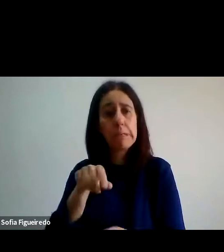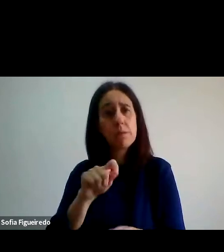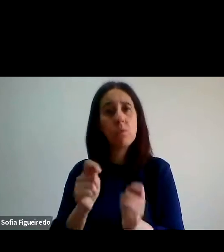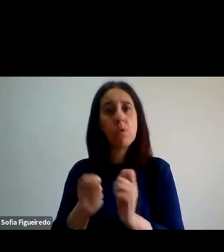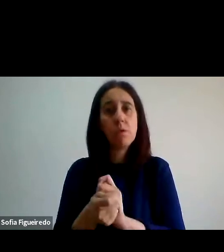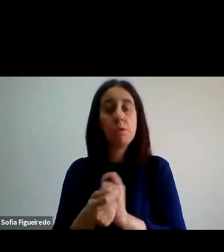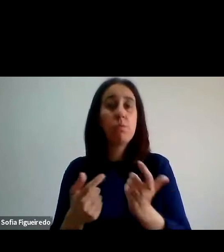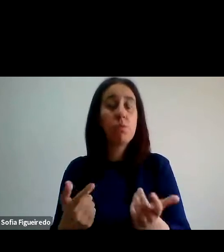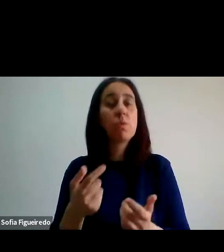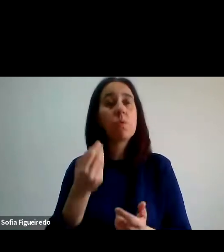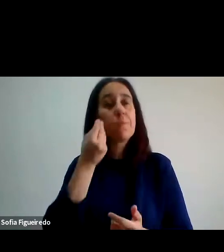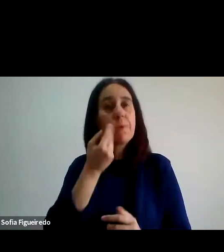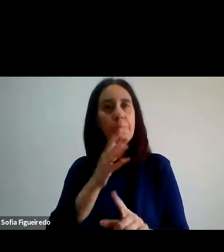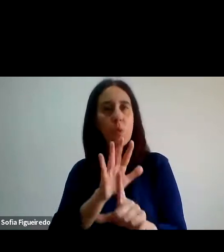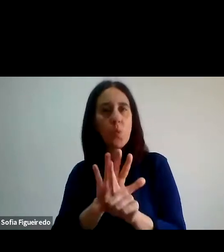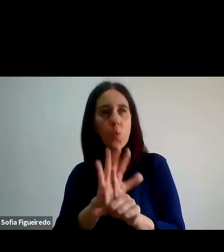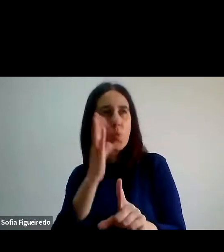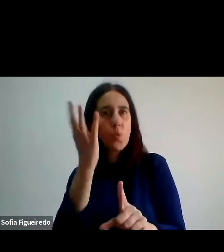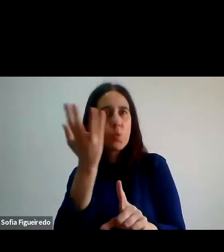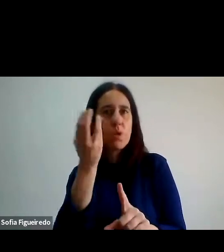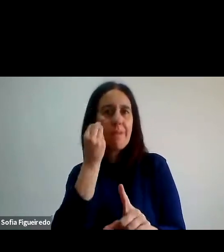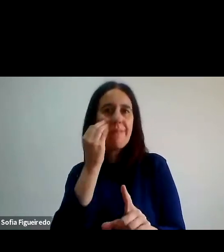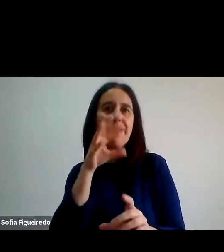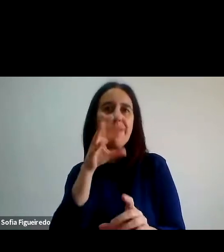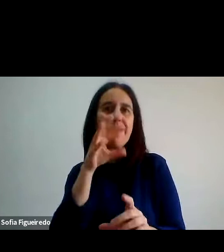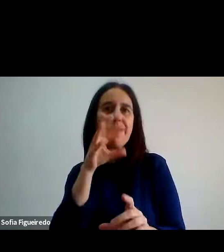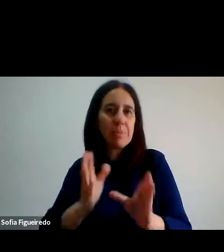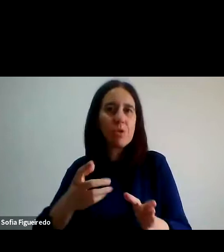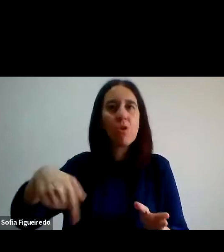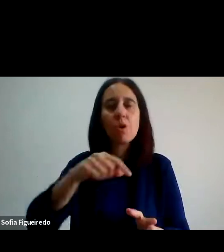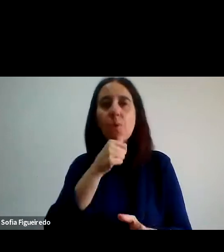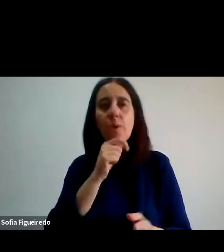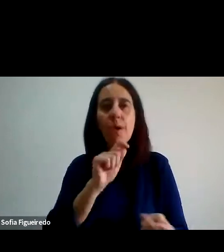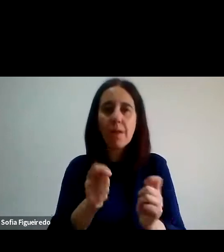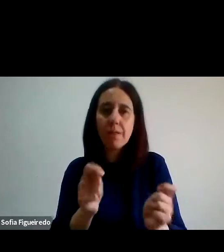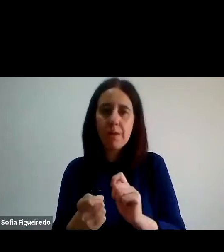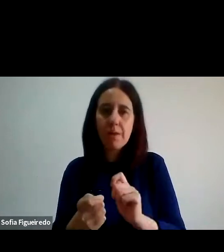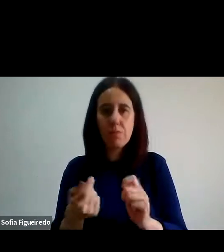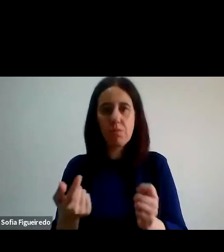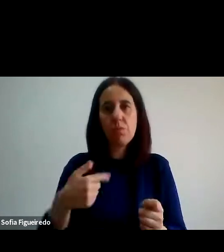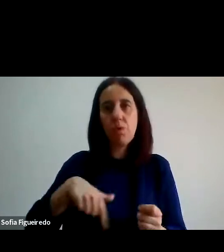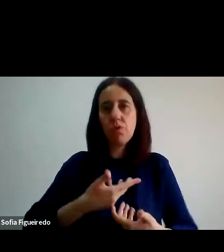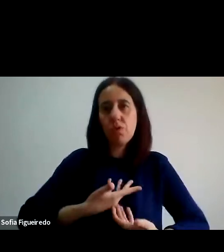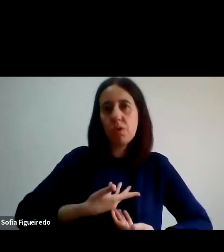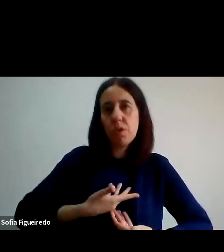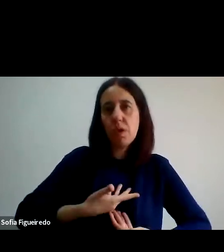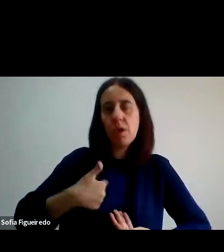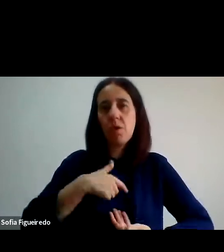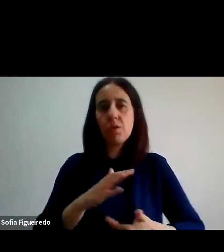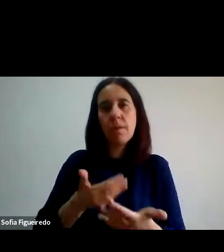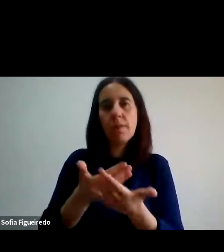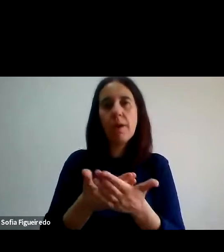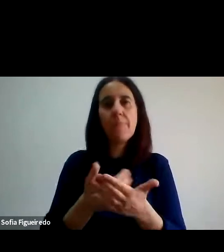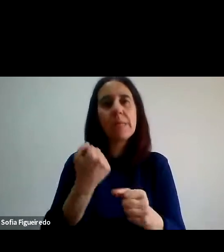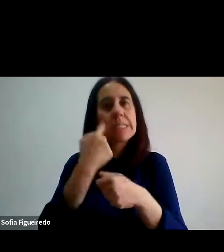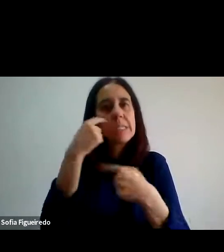portanto, a cultura tem que, de facto, fazer parte da forma como nós alteramos as formas de prestar, as formas de proporcionar serviços,